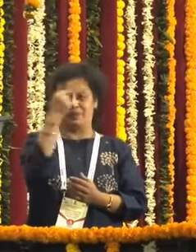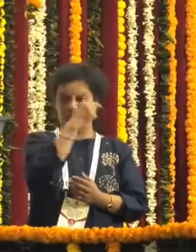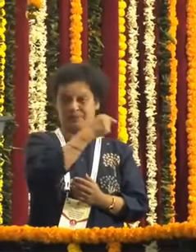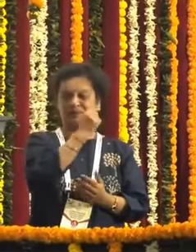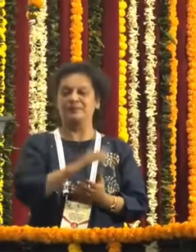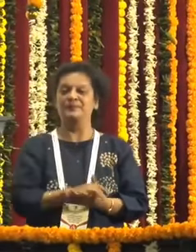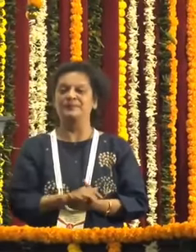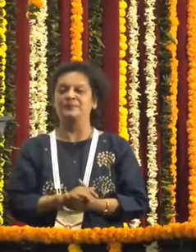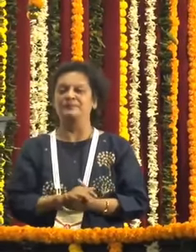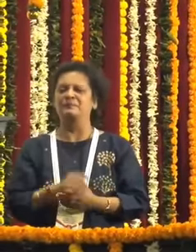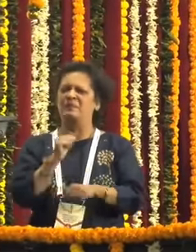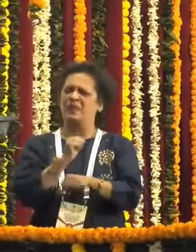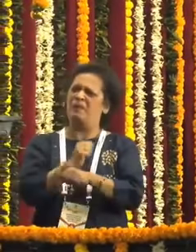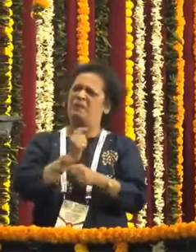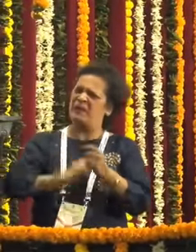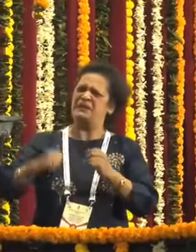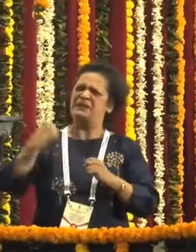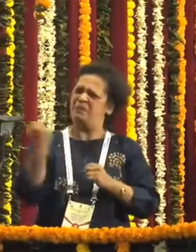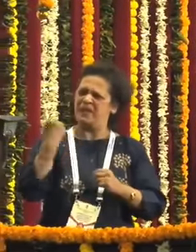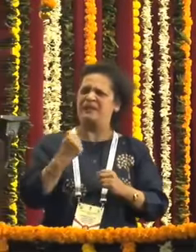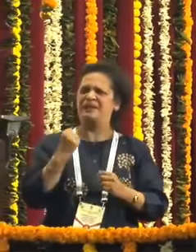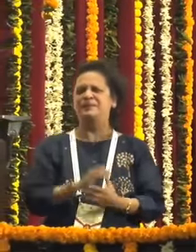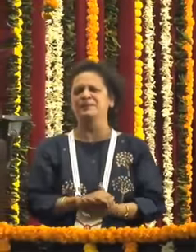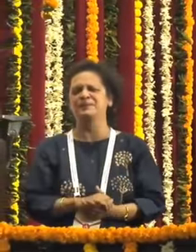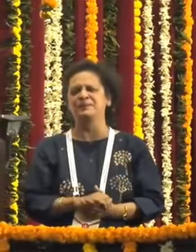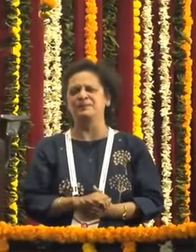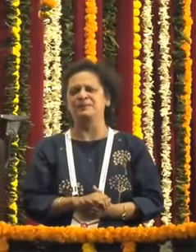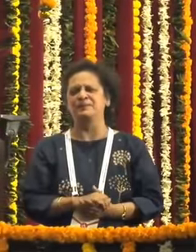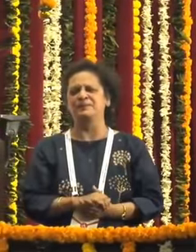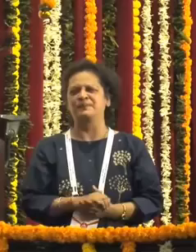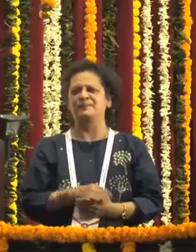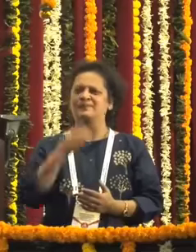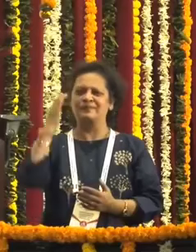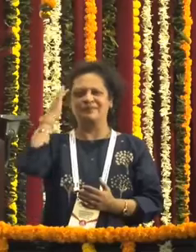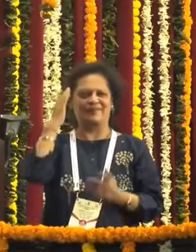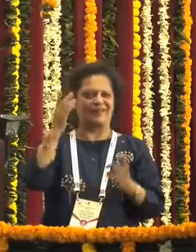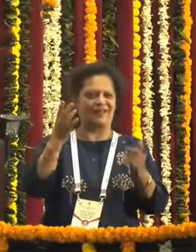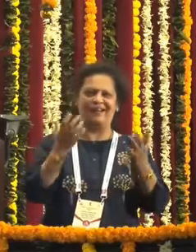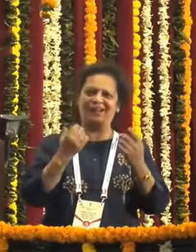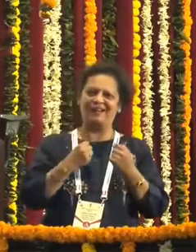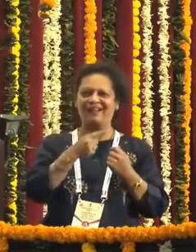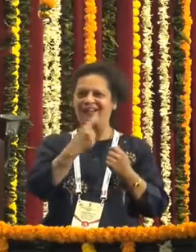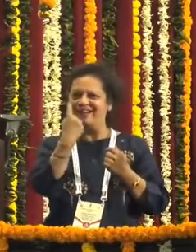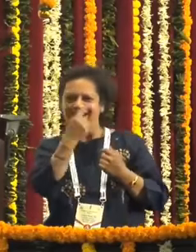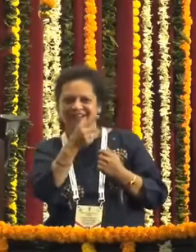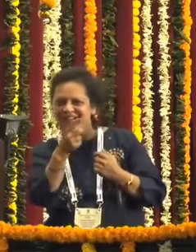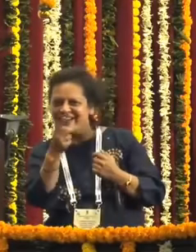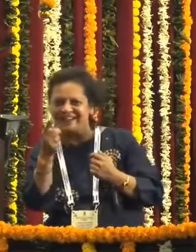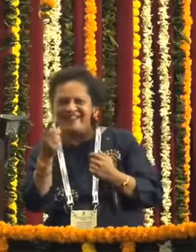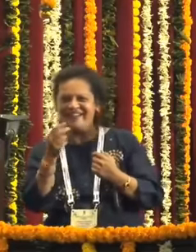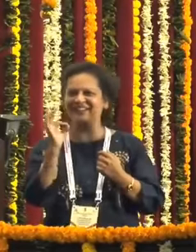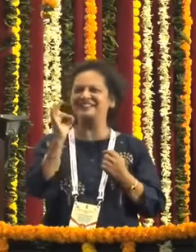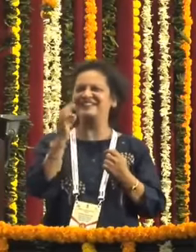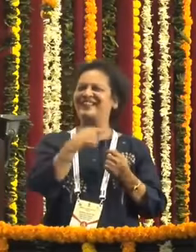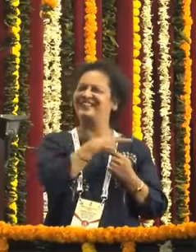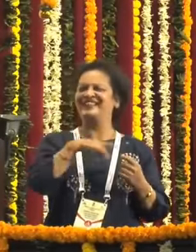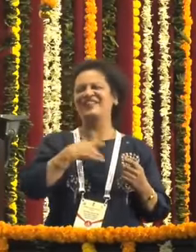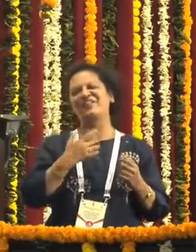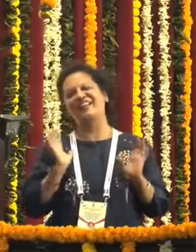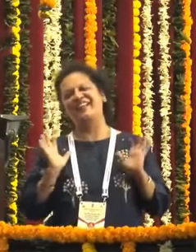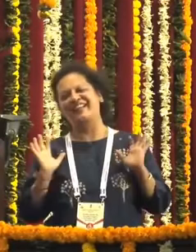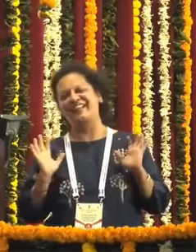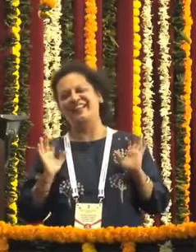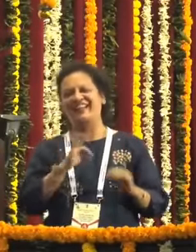ते काम केल्याची मेहनत केल्याची कुठेतरी त्याची पोच पावती मिळते, समाधान मिळते, ही भावना देखील